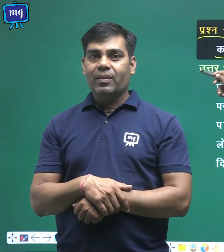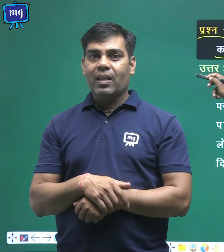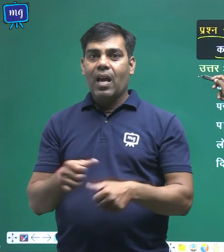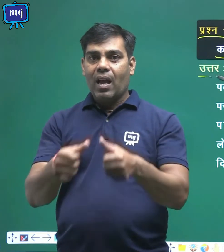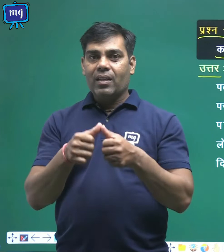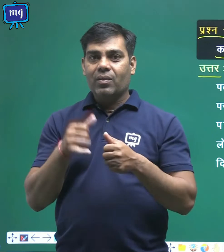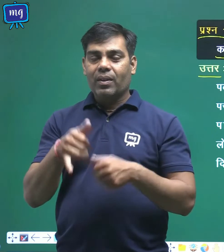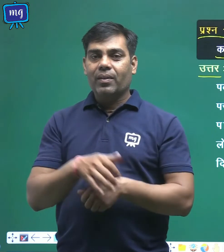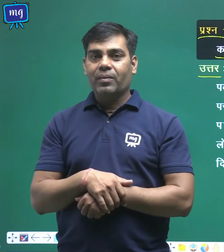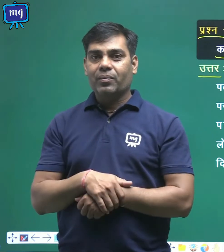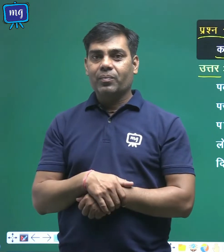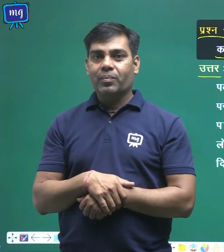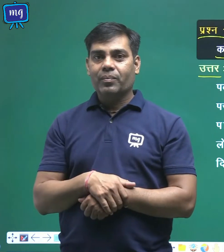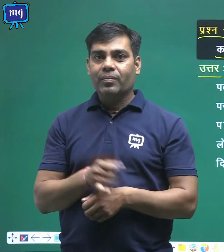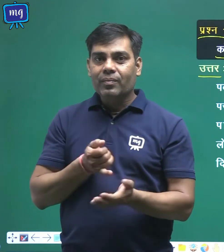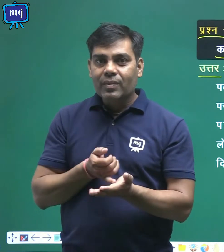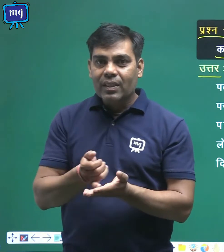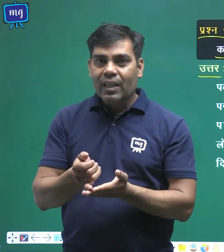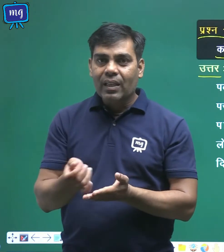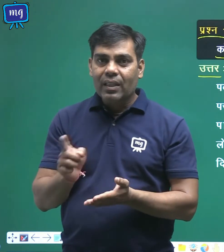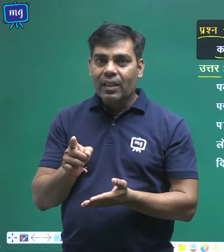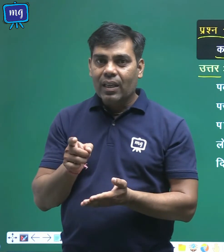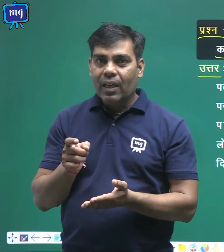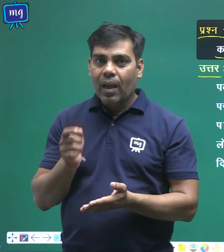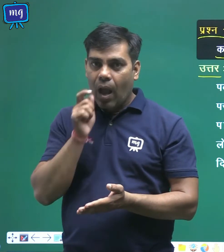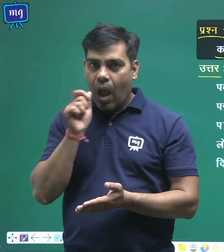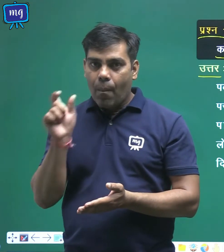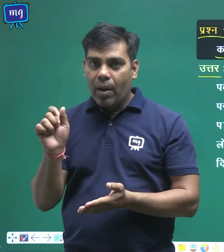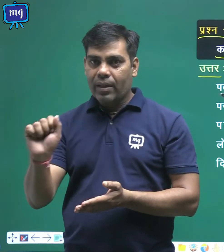उत्तर है खेत के मालिक ने